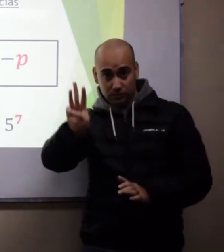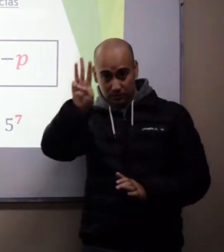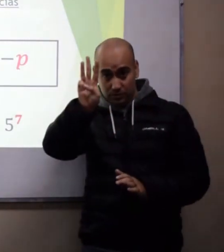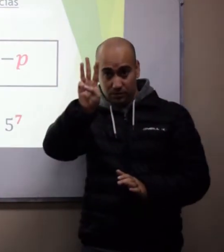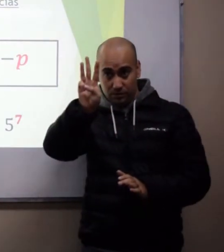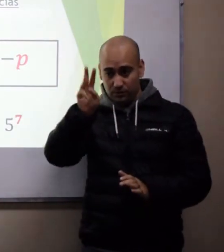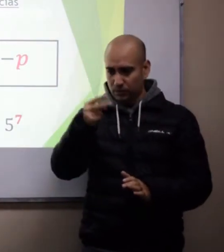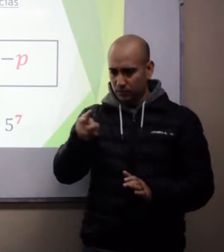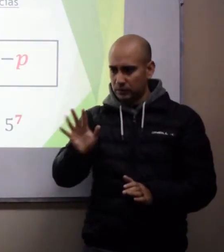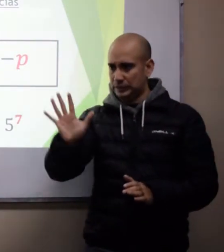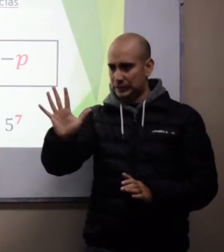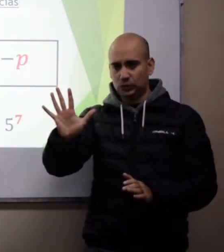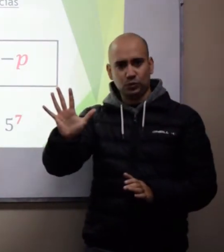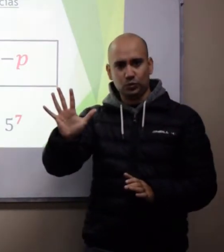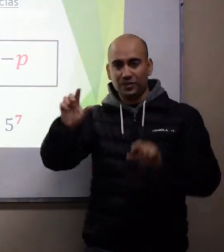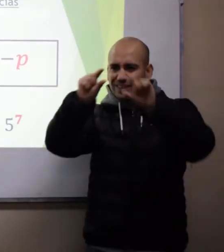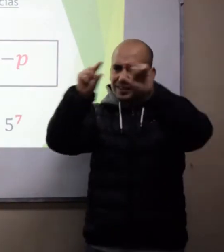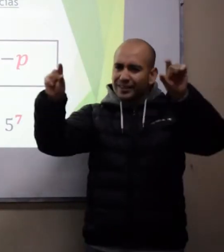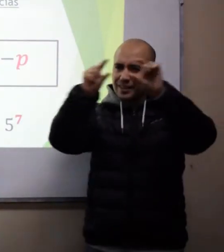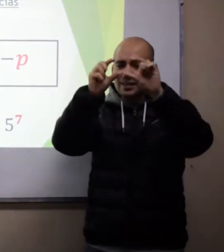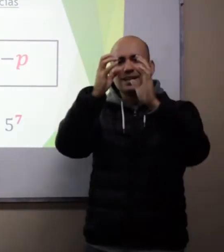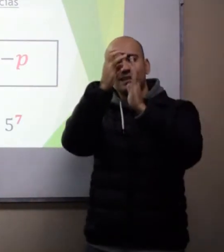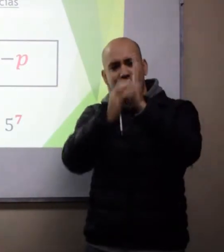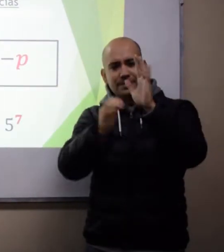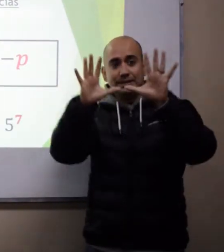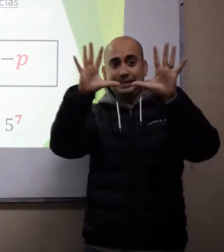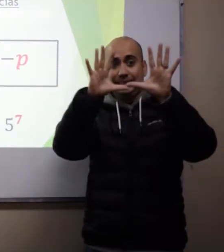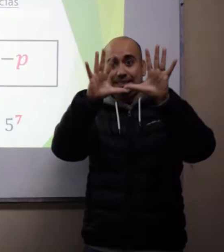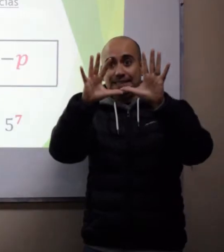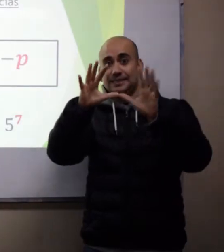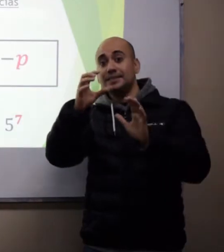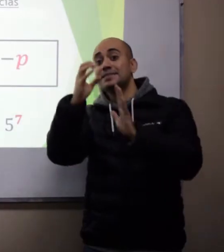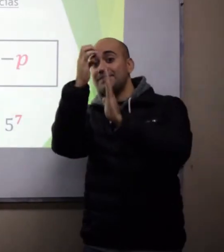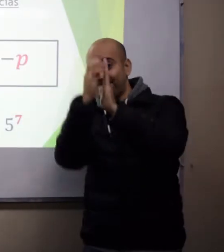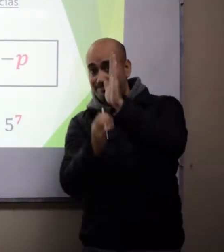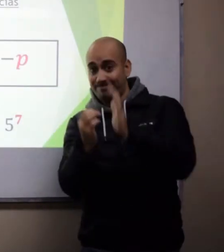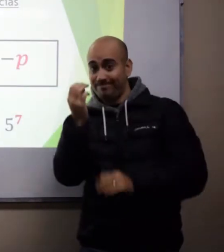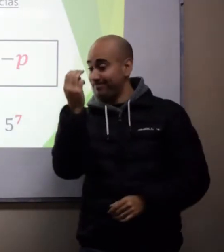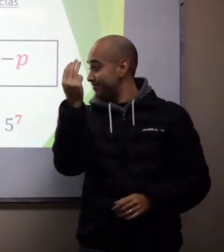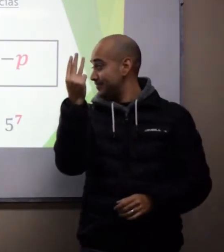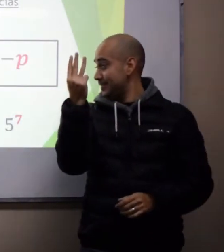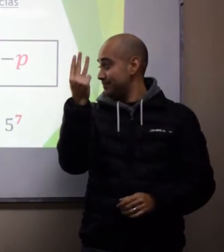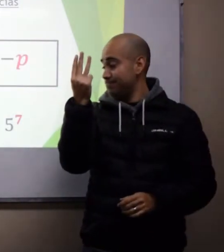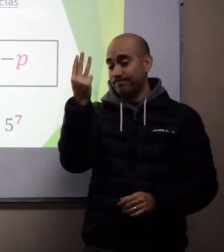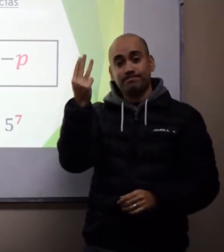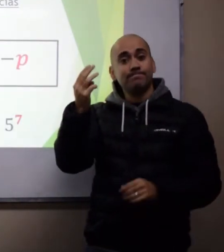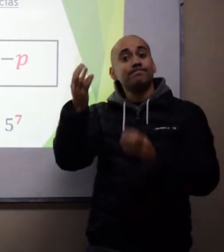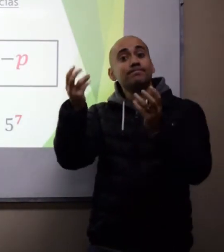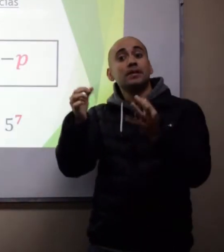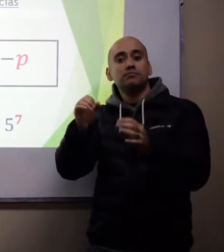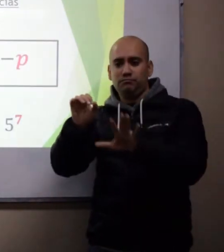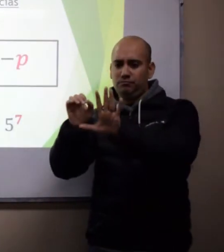5. Y se resta 10 menos 3, que son los exponentes.